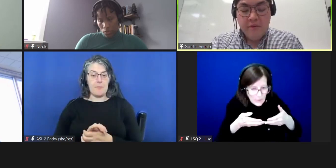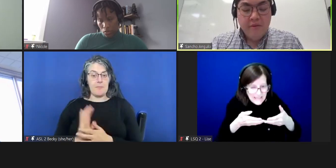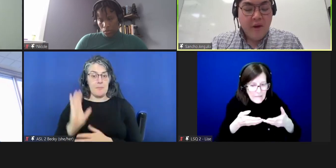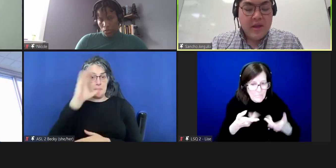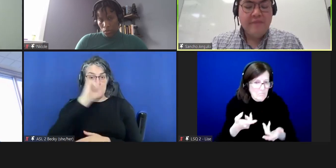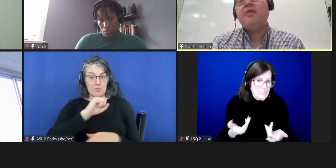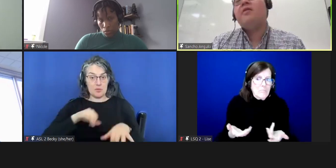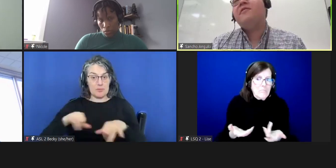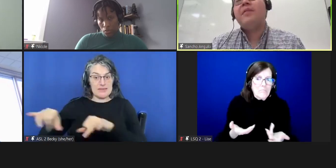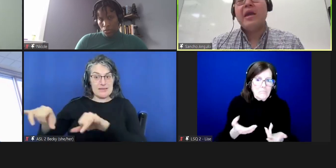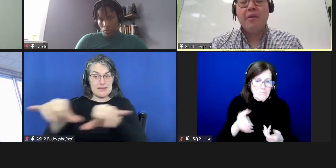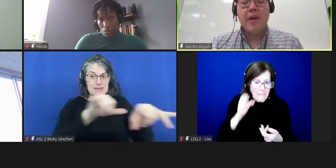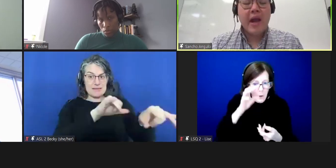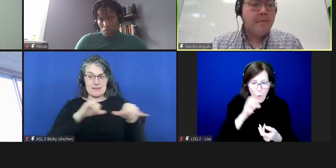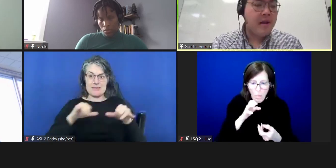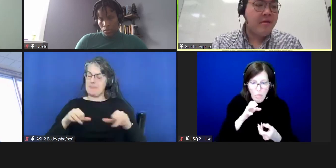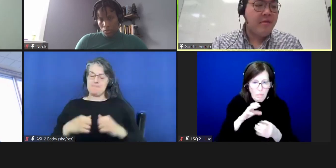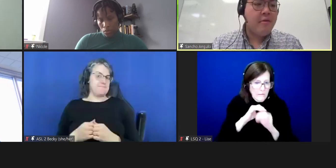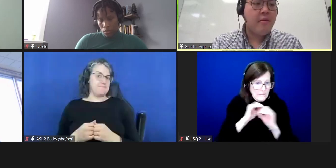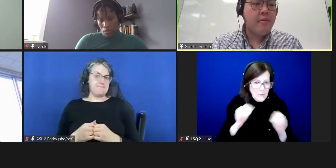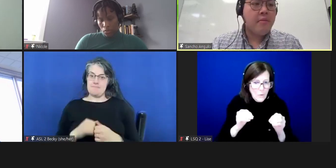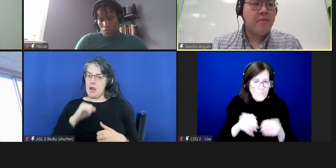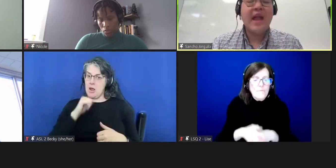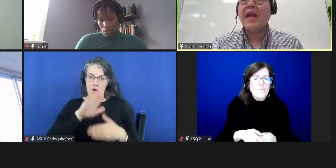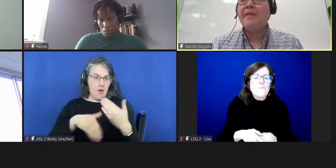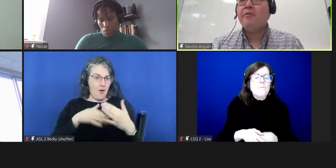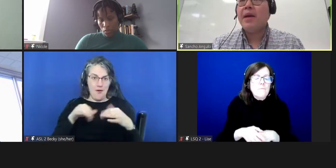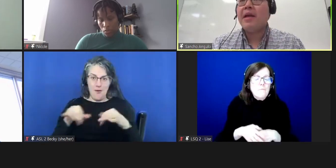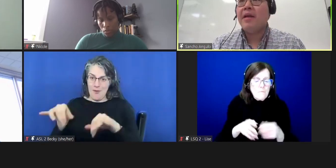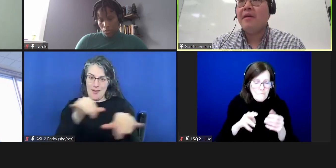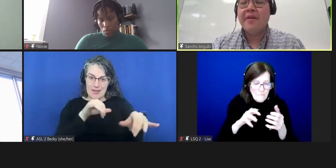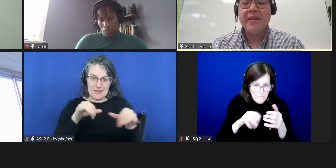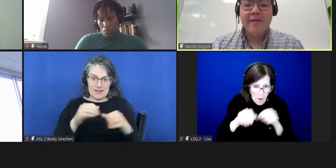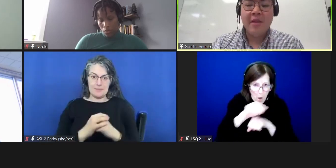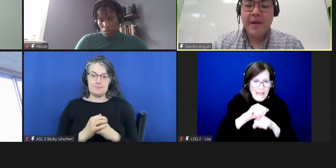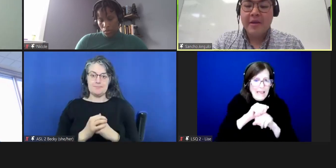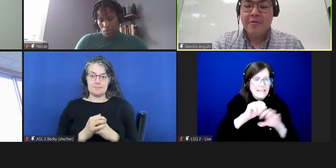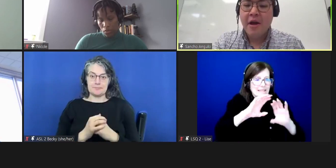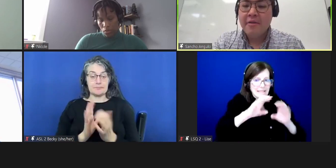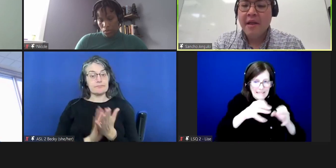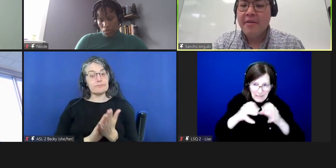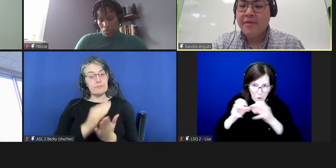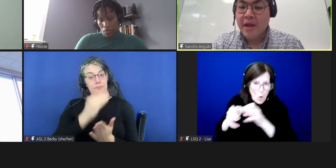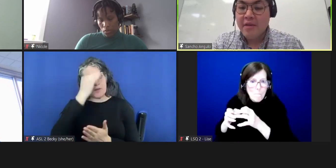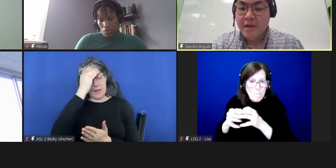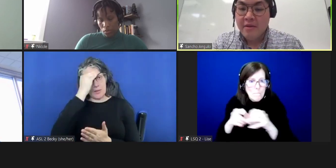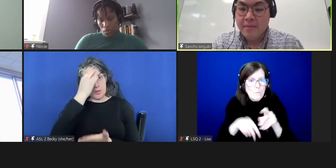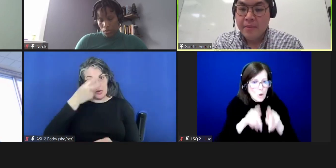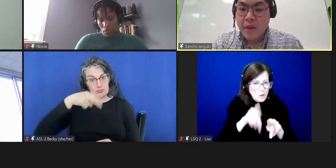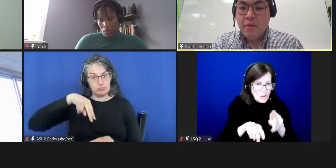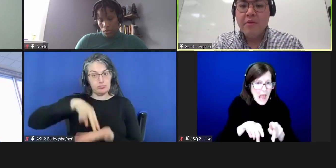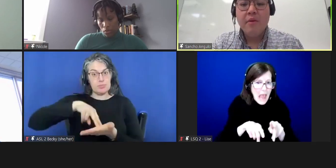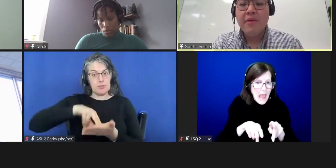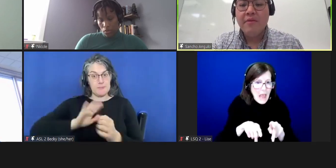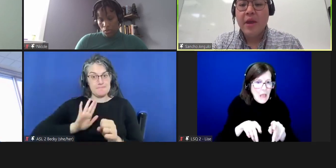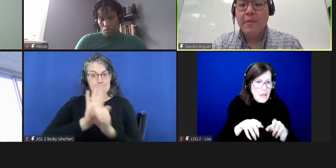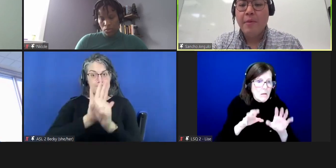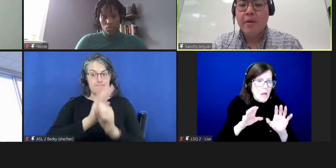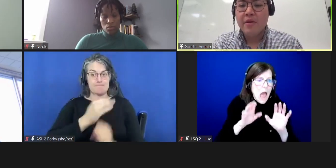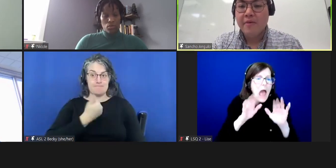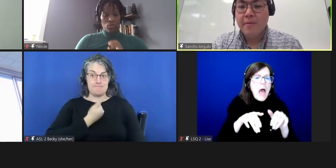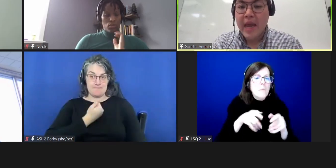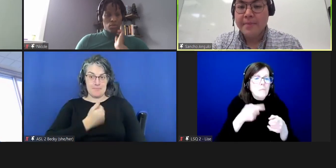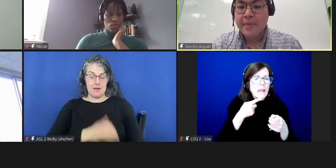Donc voilà, on fait des catégories de gens et puis après, sans discernement, on leur applique des comportements et des décisions. Et donc, ça